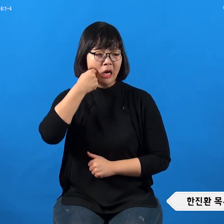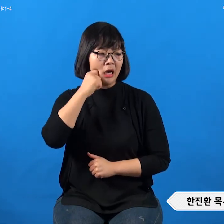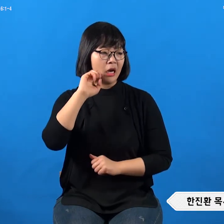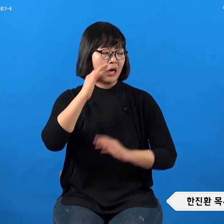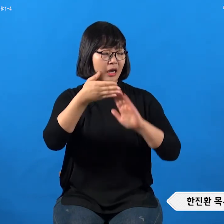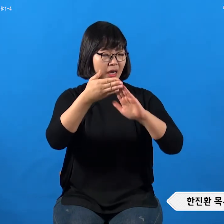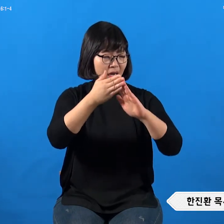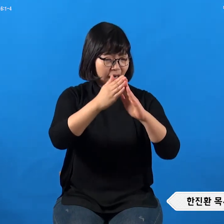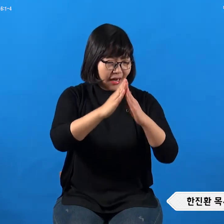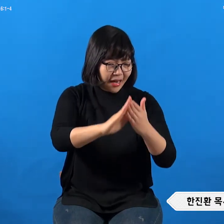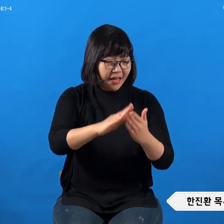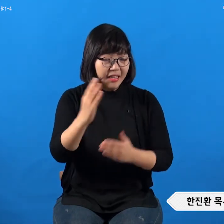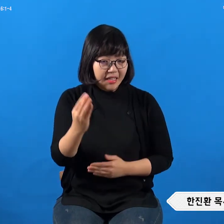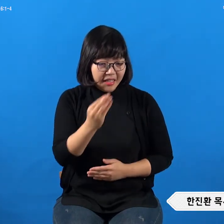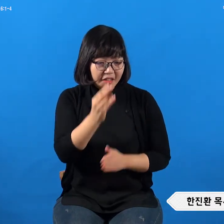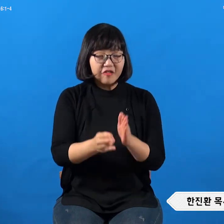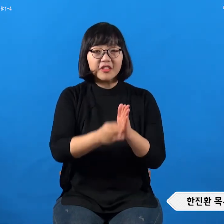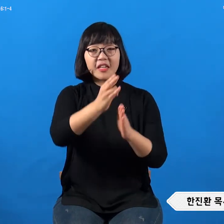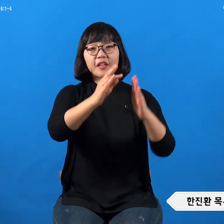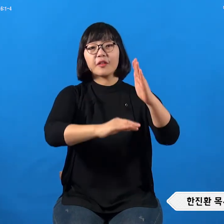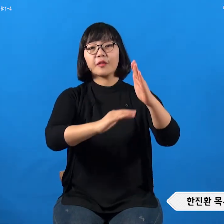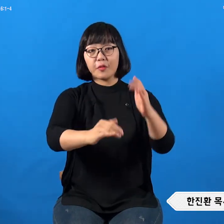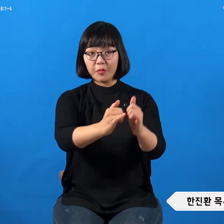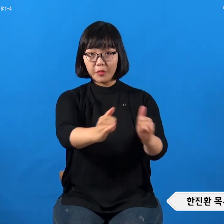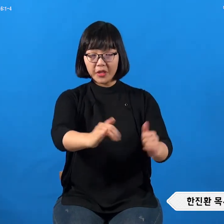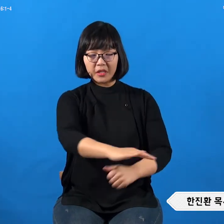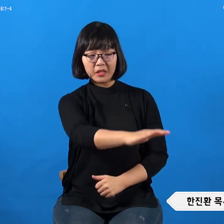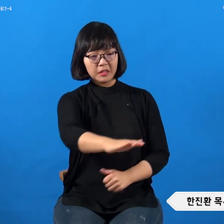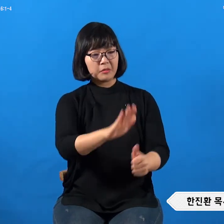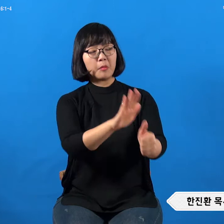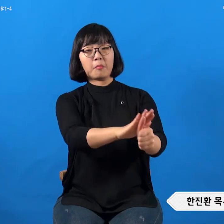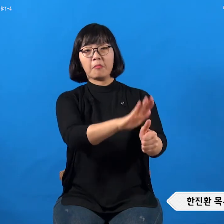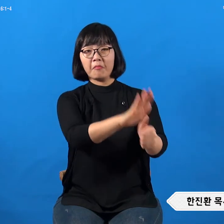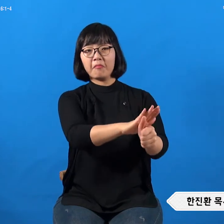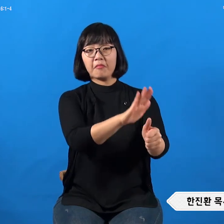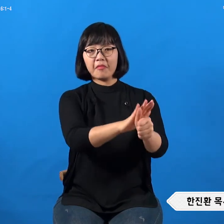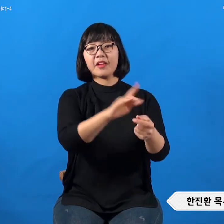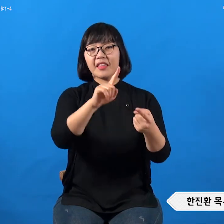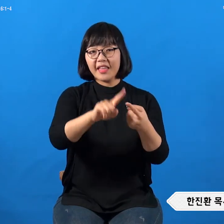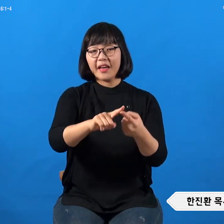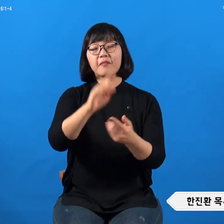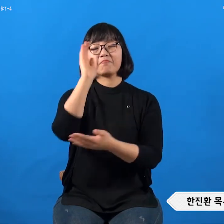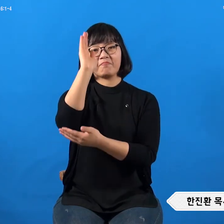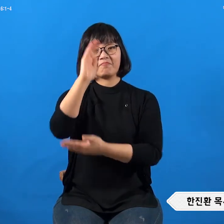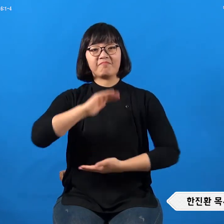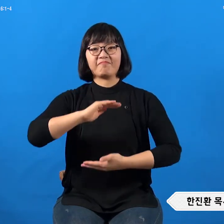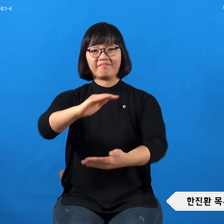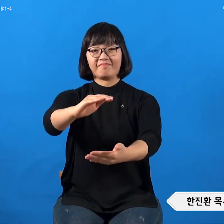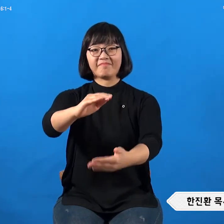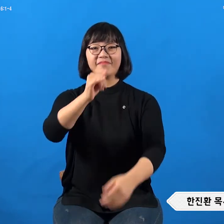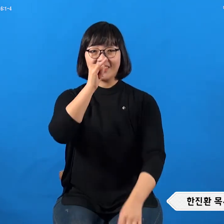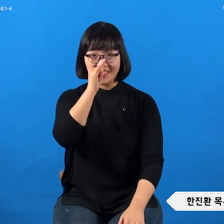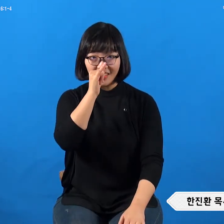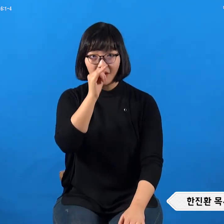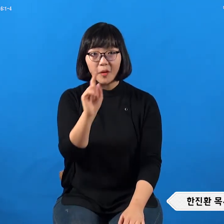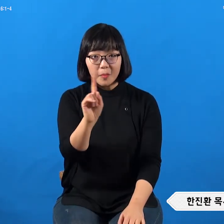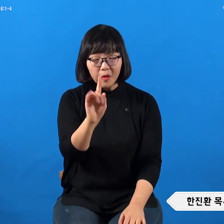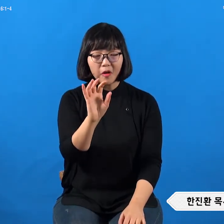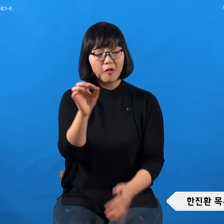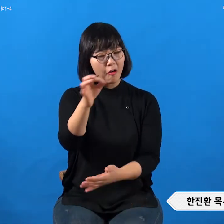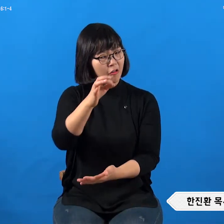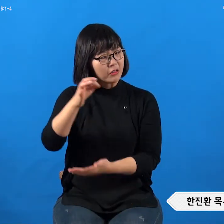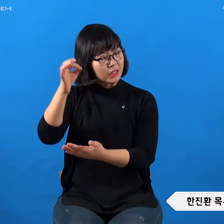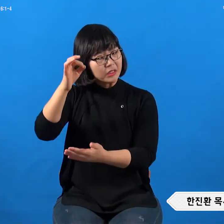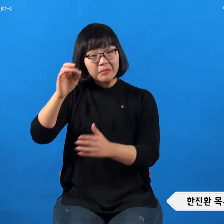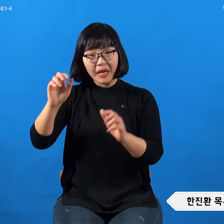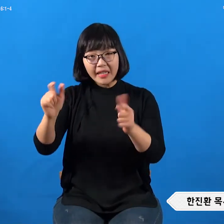예루살렘 교회 교인들을 돕는 문제에 대해서 얘기를 하고 있습니다. 그러니까 연보가 맞죠.